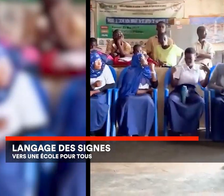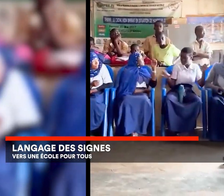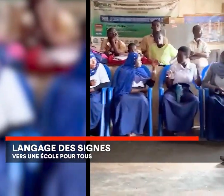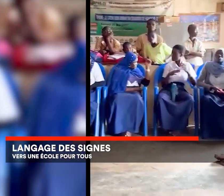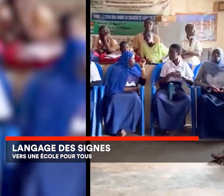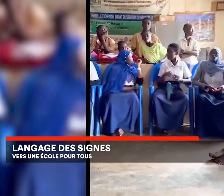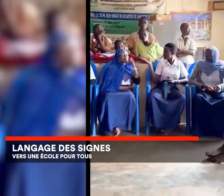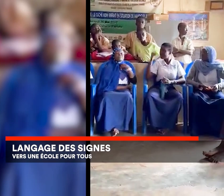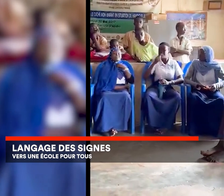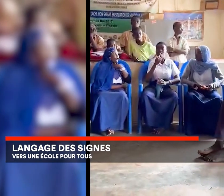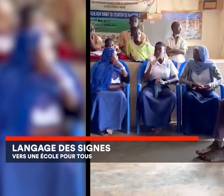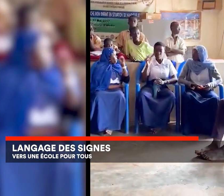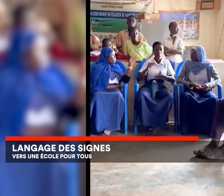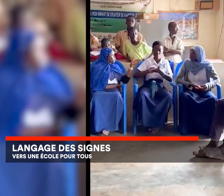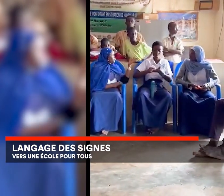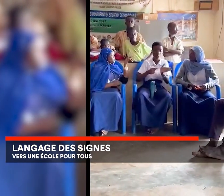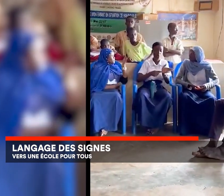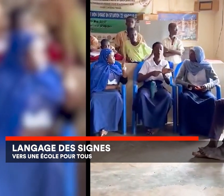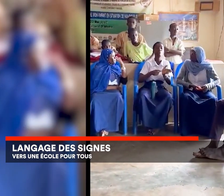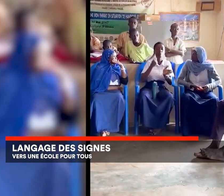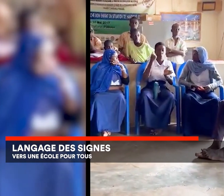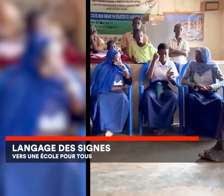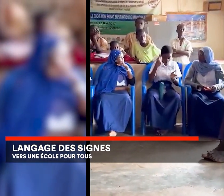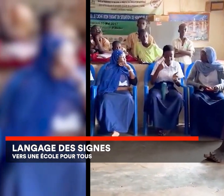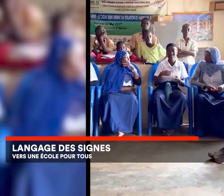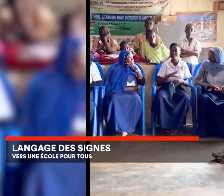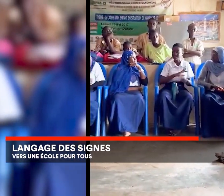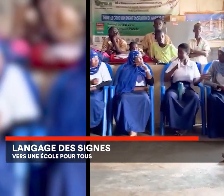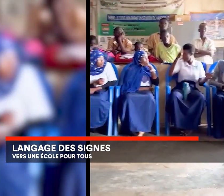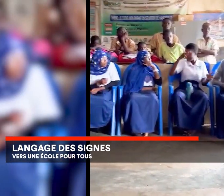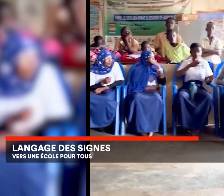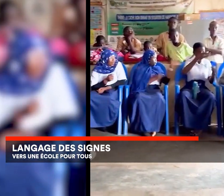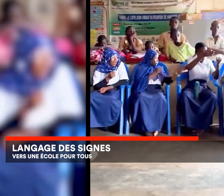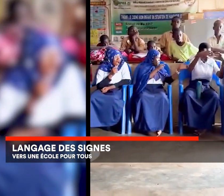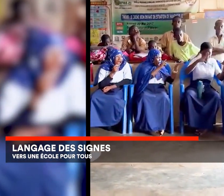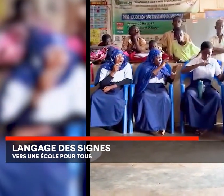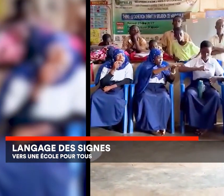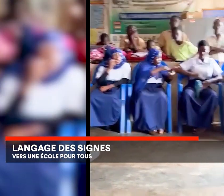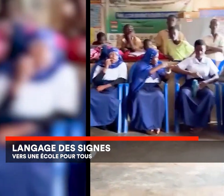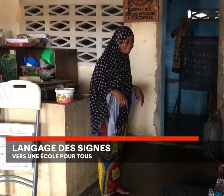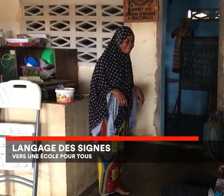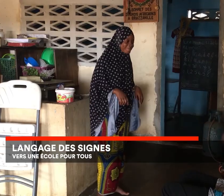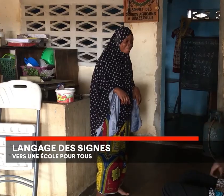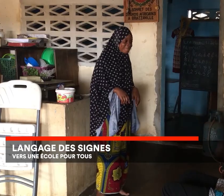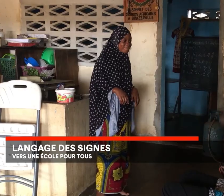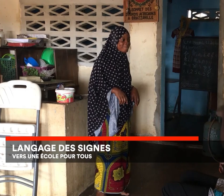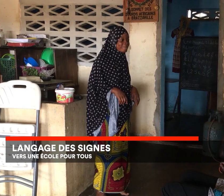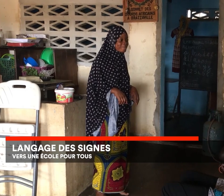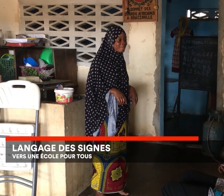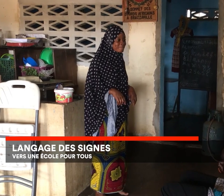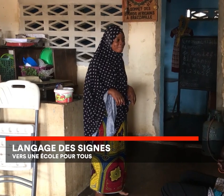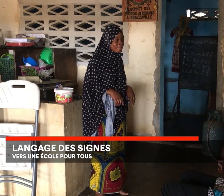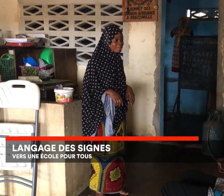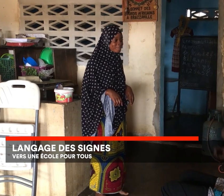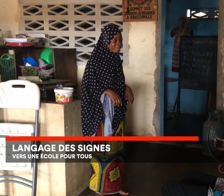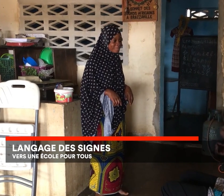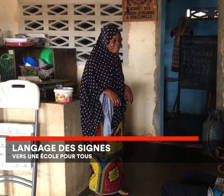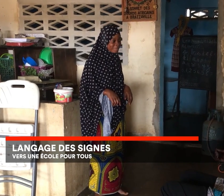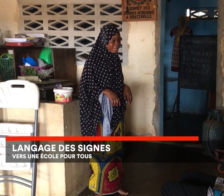ans révèle que 22 établissements répartis dans des communes comme Abobo portboué Kumassi et bien d'autres offre la possibilité d'apprendre le langage des